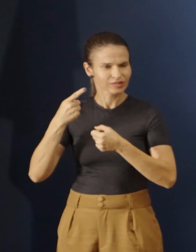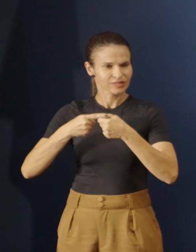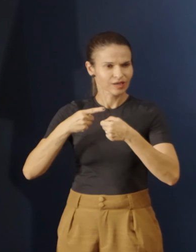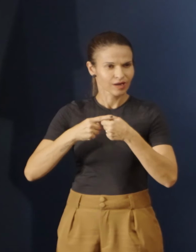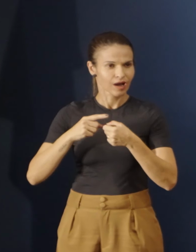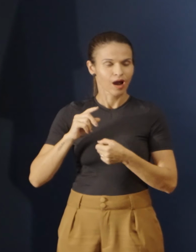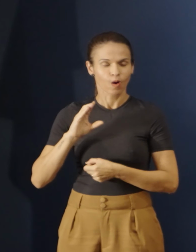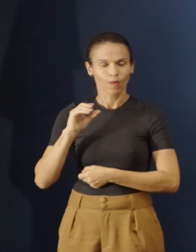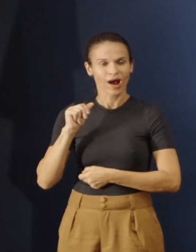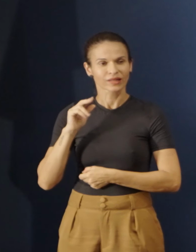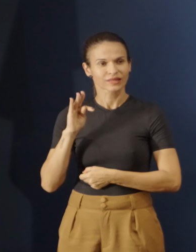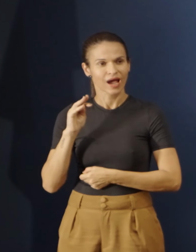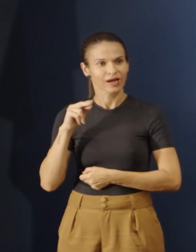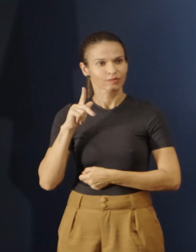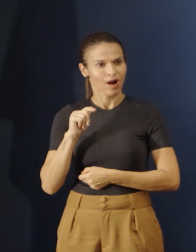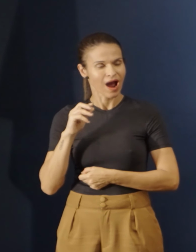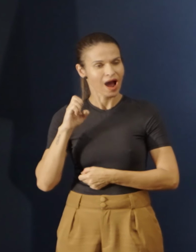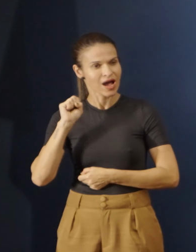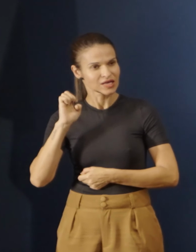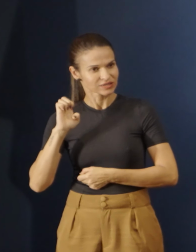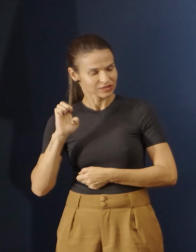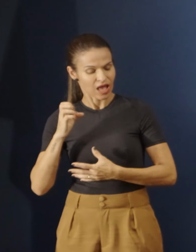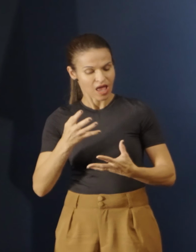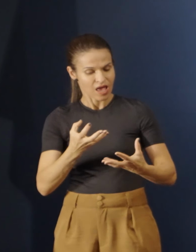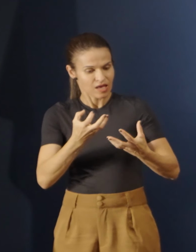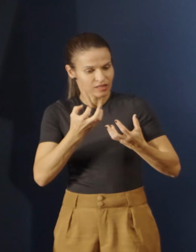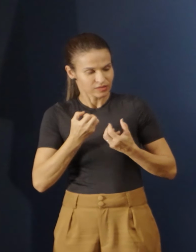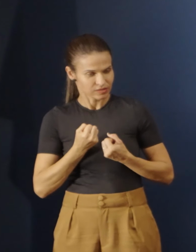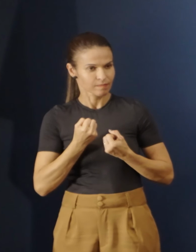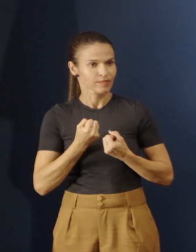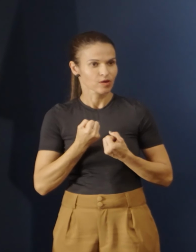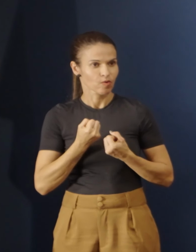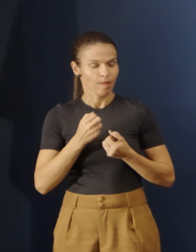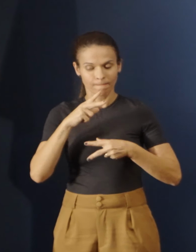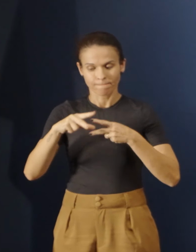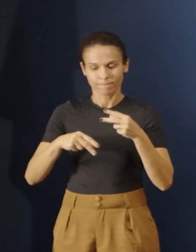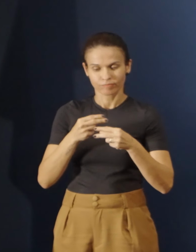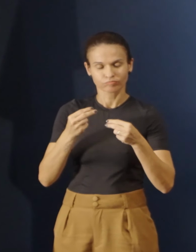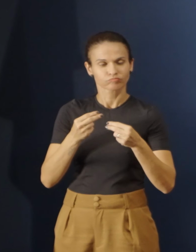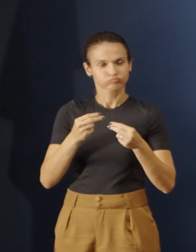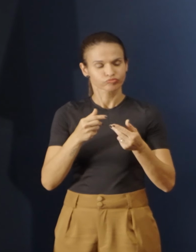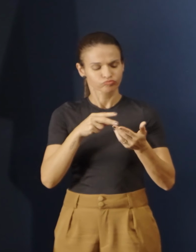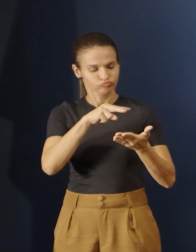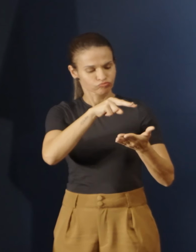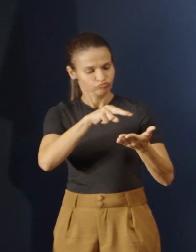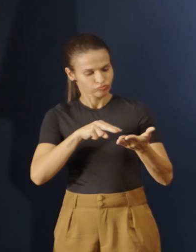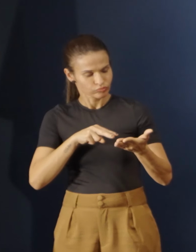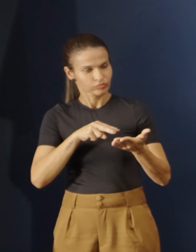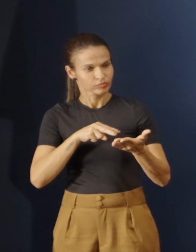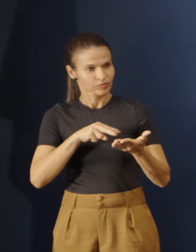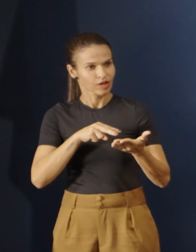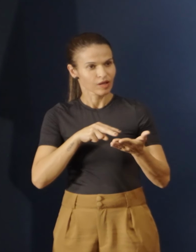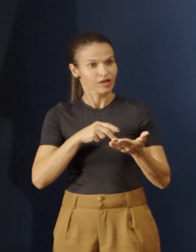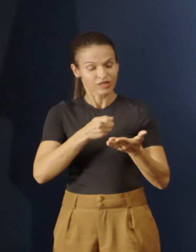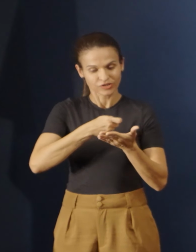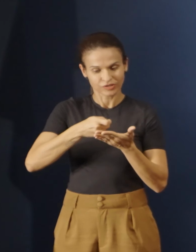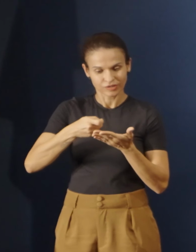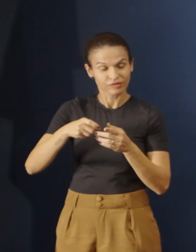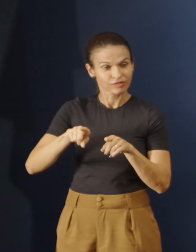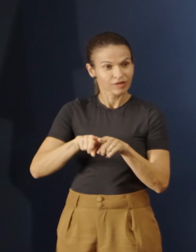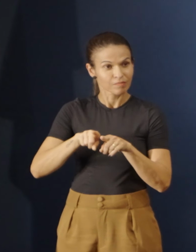chamado Rosário Fusco, recebeu, o Fernando Sabino mandou de presente para ele ler, e o Rosário Fusco, além de escritor, era